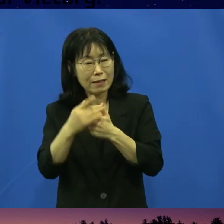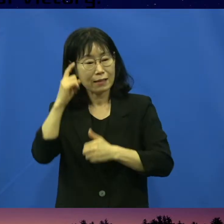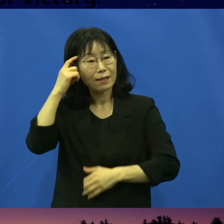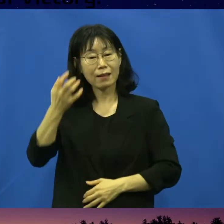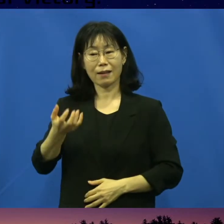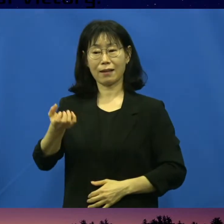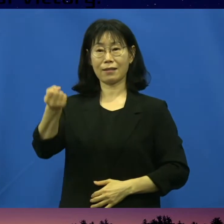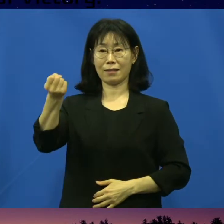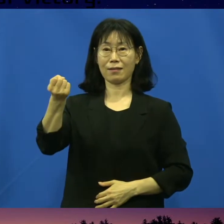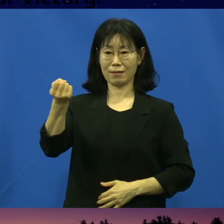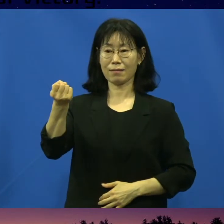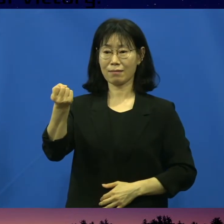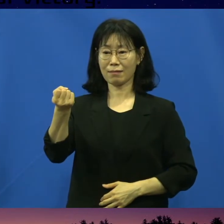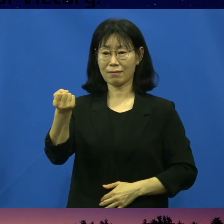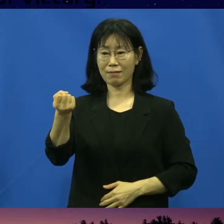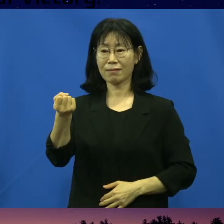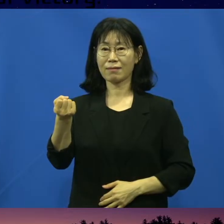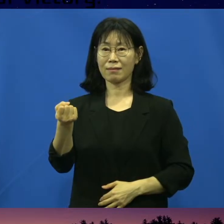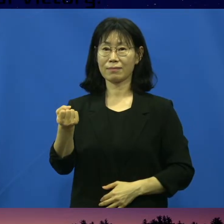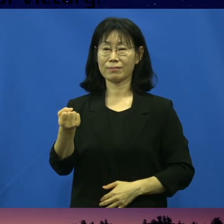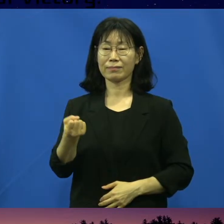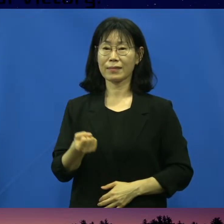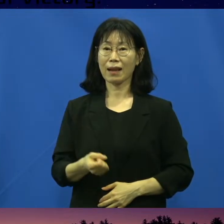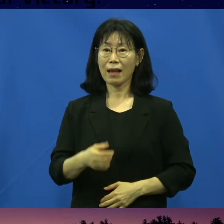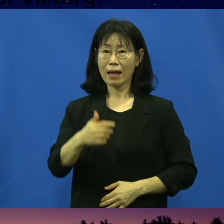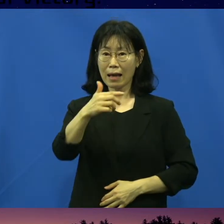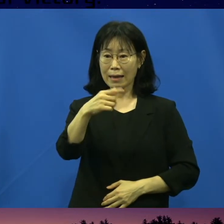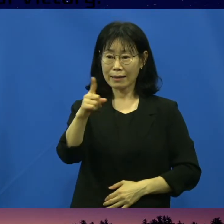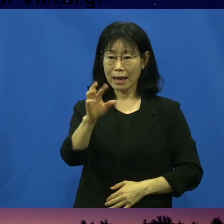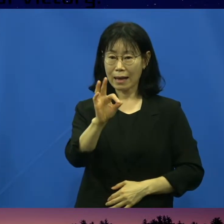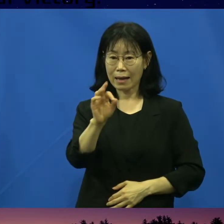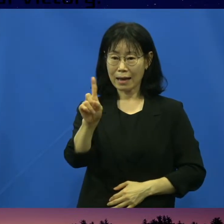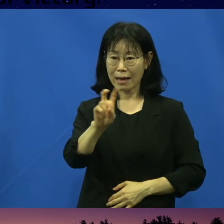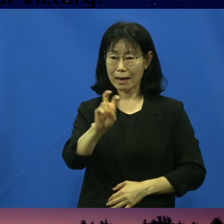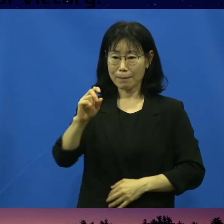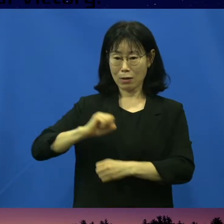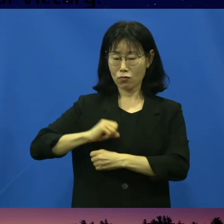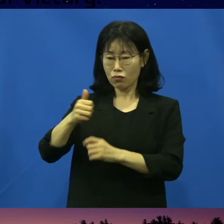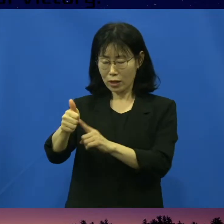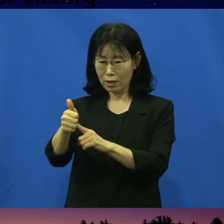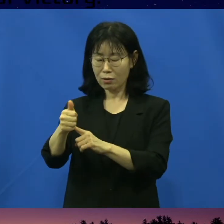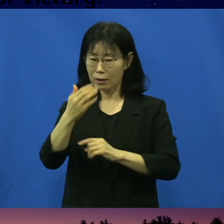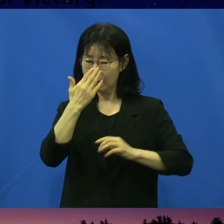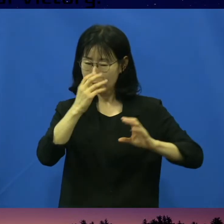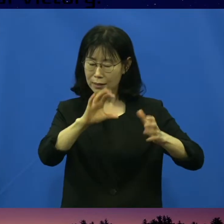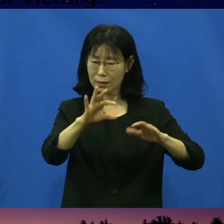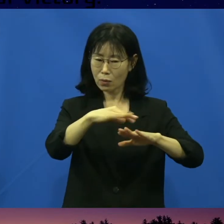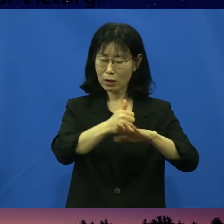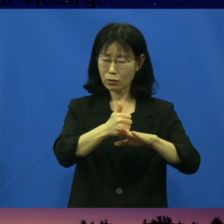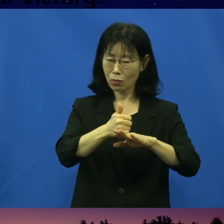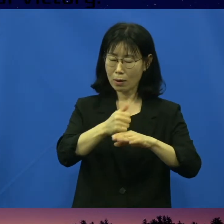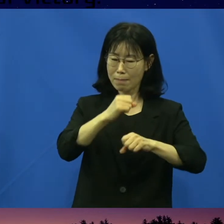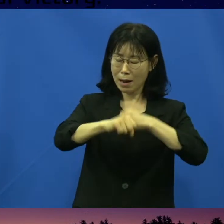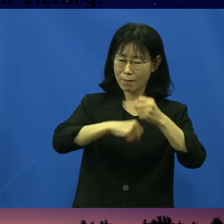여러분 이 나만이 누굽니까? 이스라엘 왕도 함부로 대할 수 없는 인물이에요. 자칫하면 전쟁을 일으킬 수